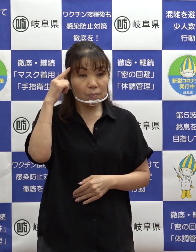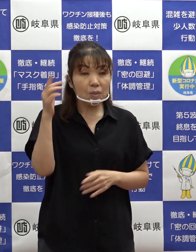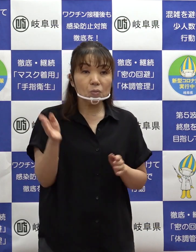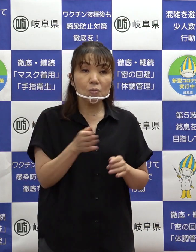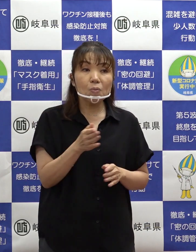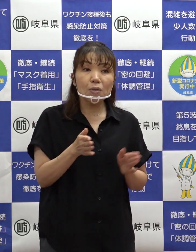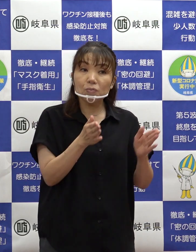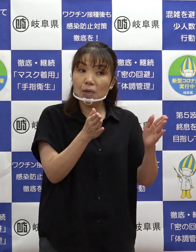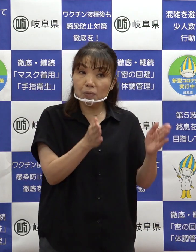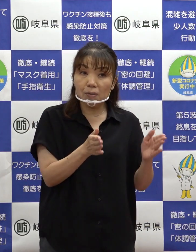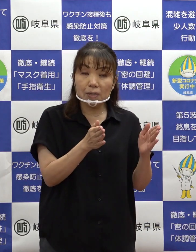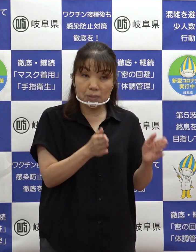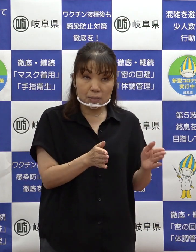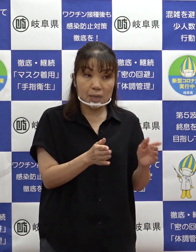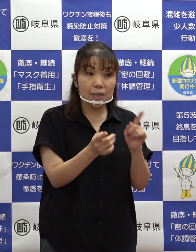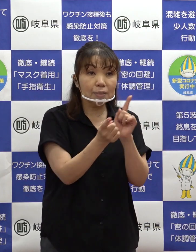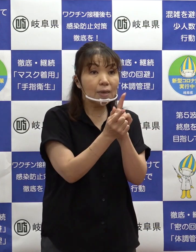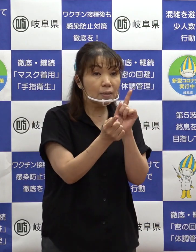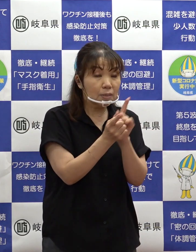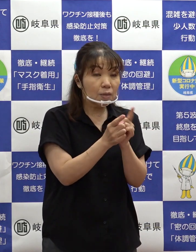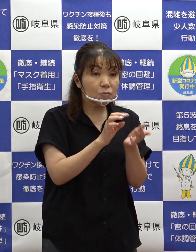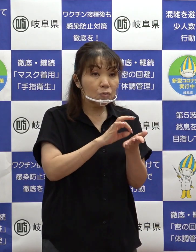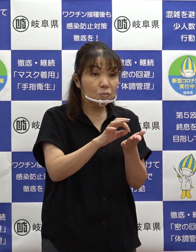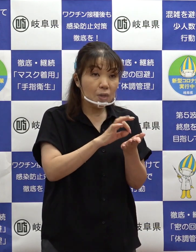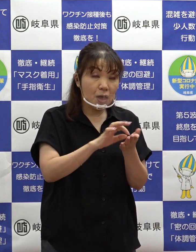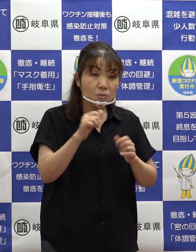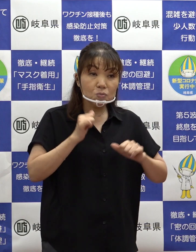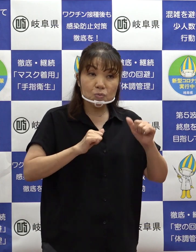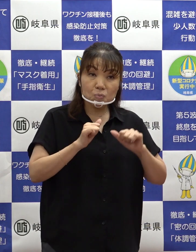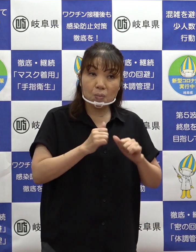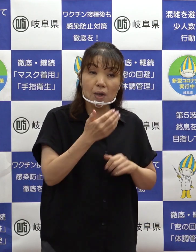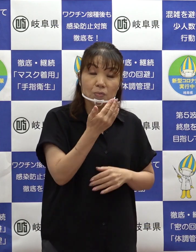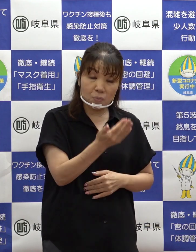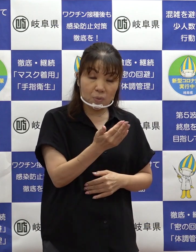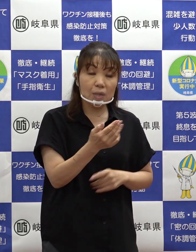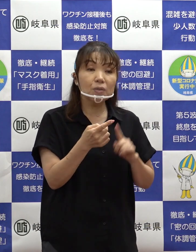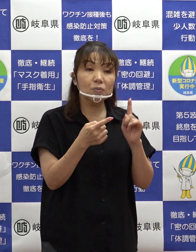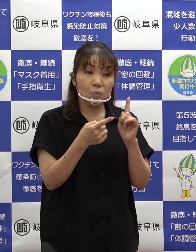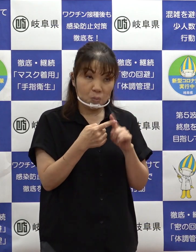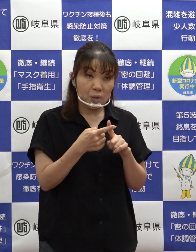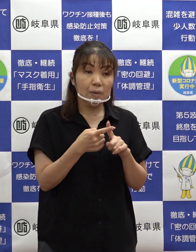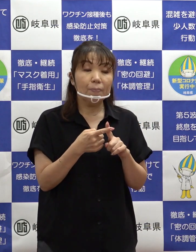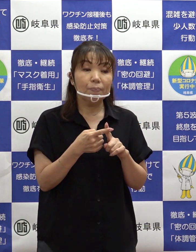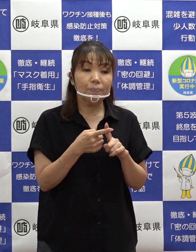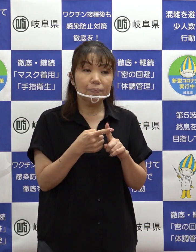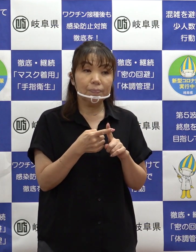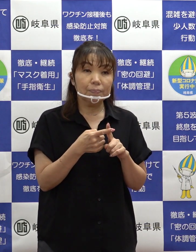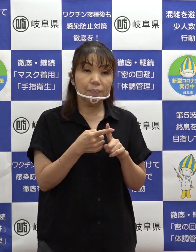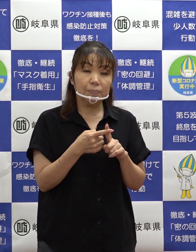う対策に使えるだけの自由度があるかどうかとか、それから